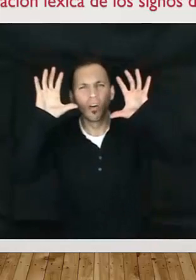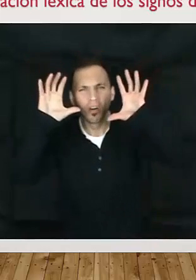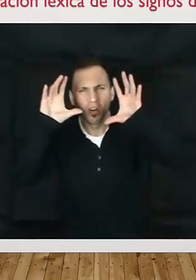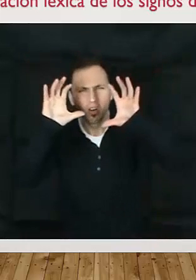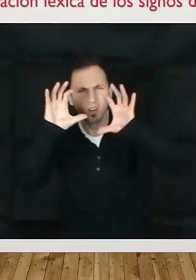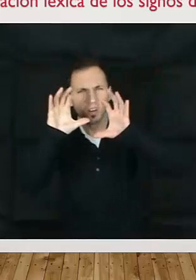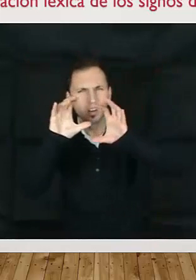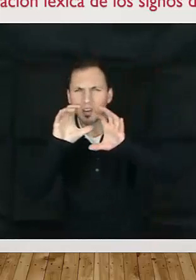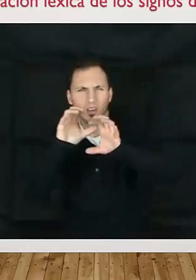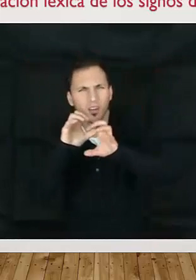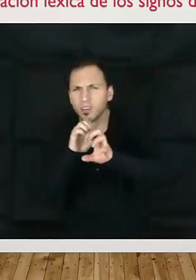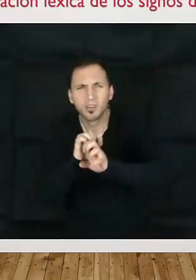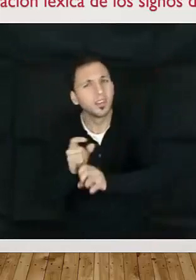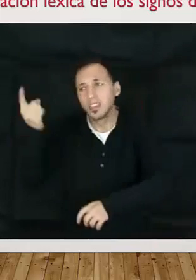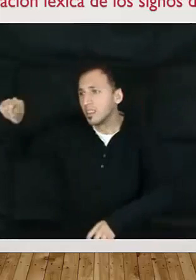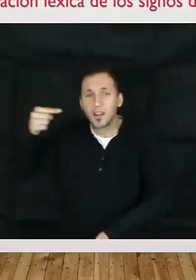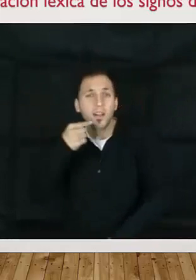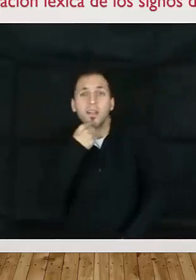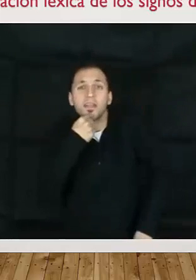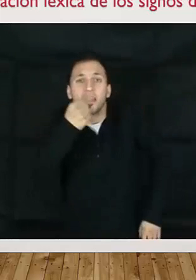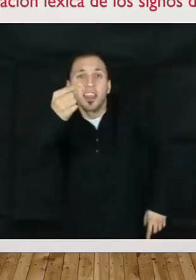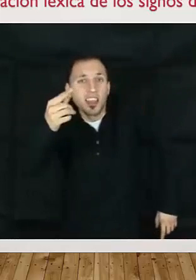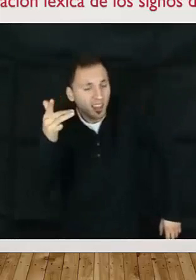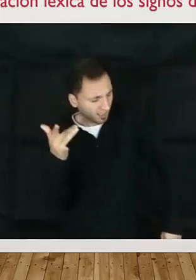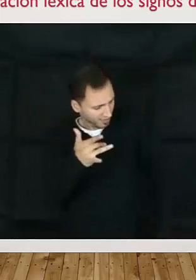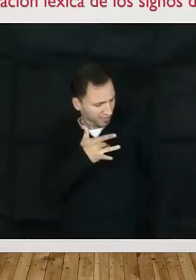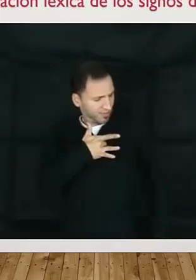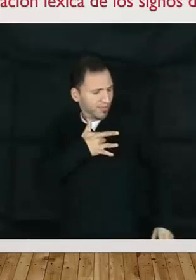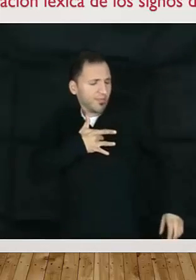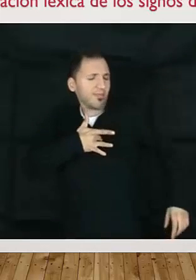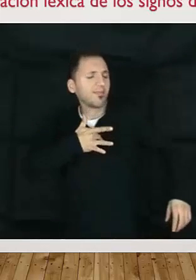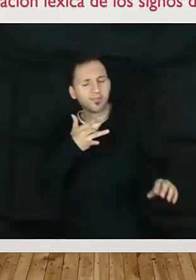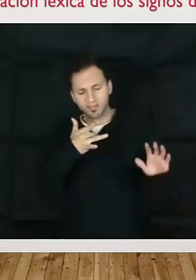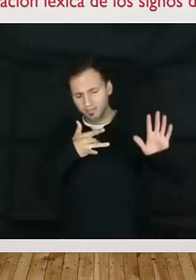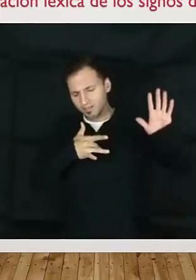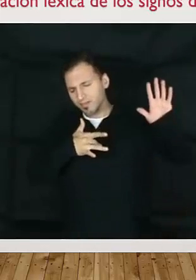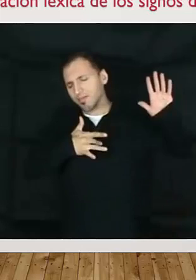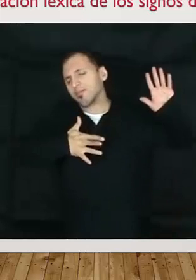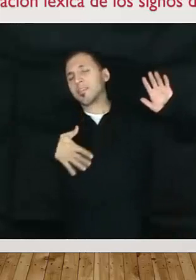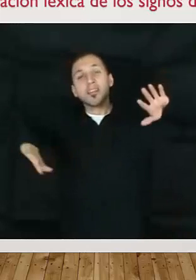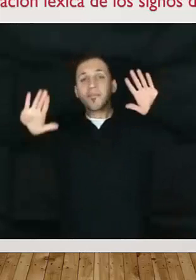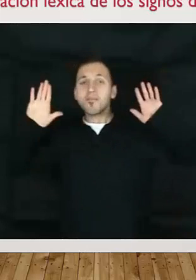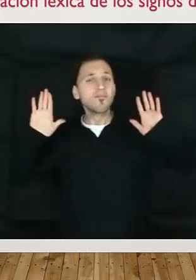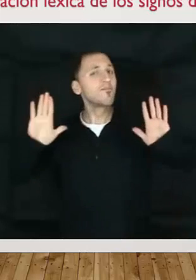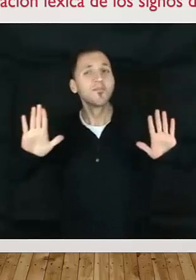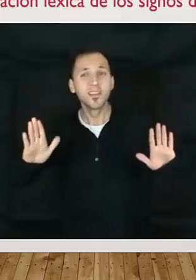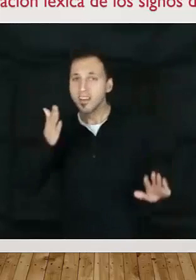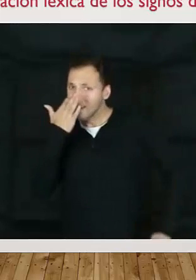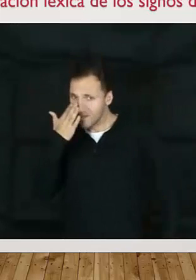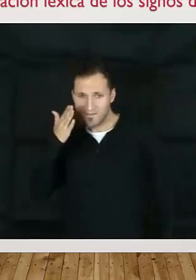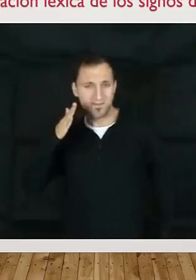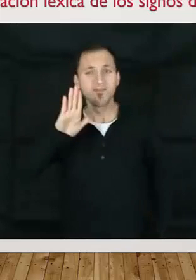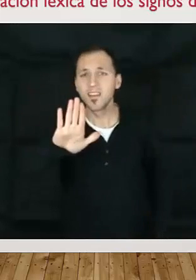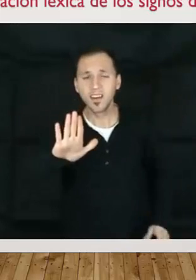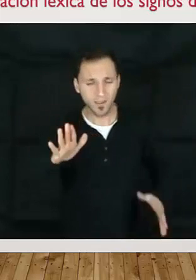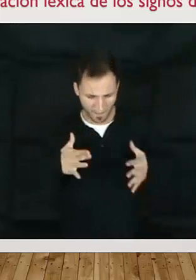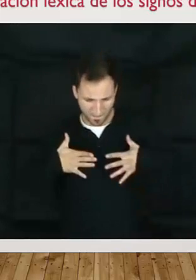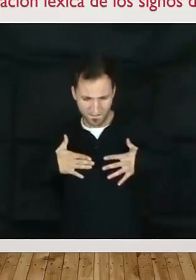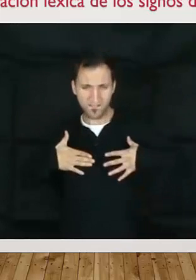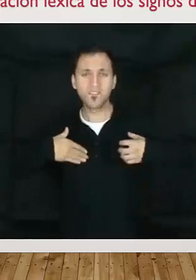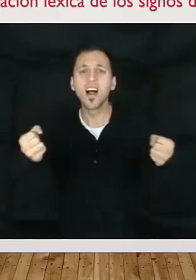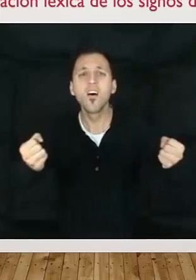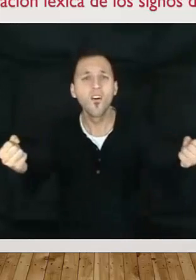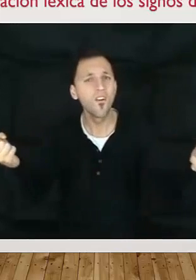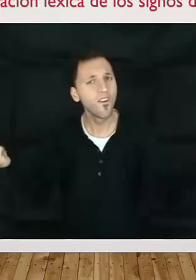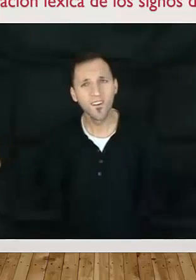únicamente para el reconocimiento de signos. En el paradigma de estímulos de repetición para signos y gestos